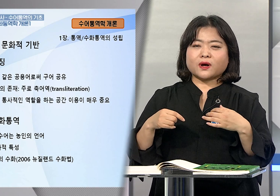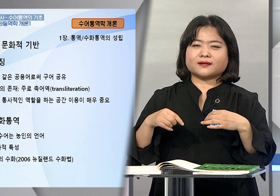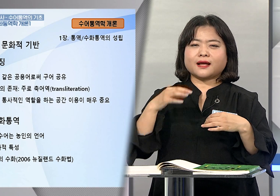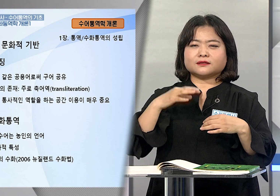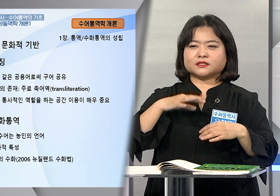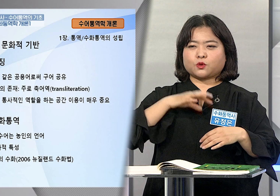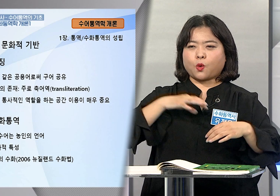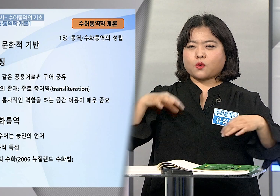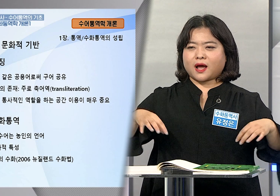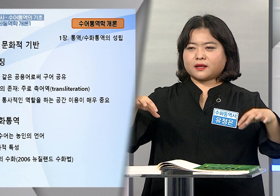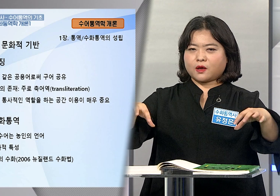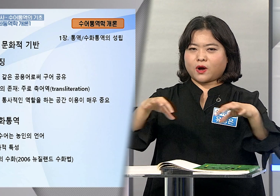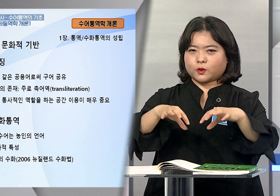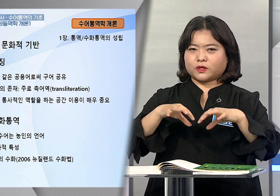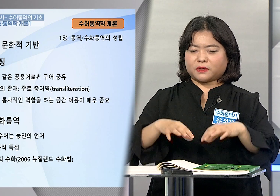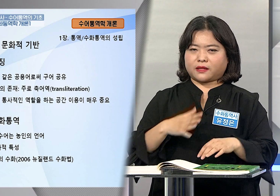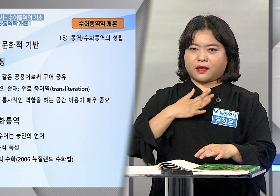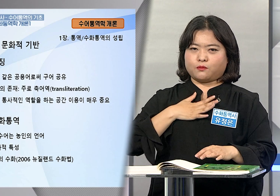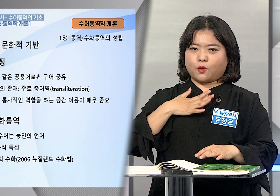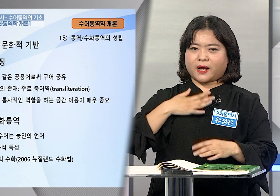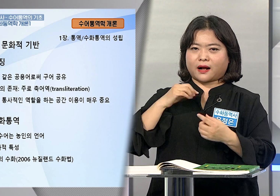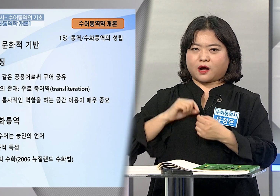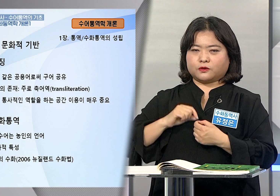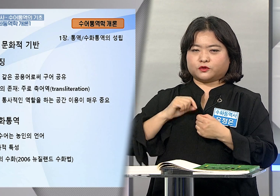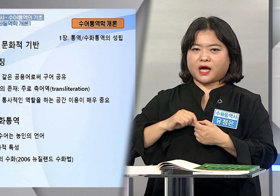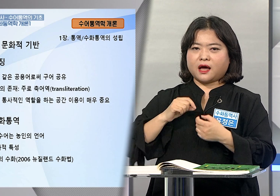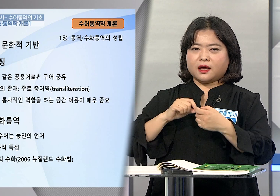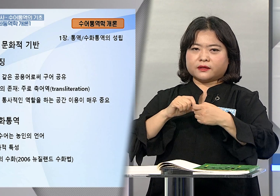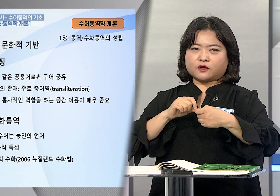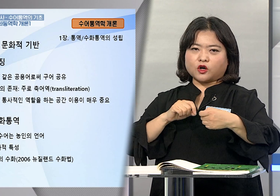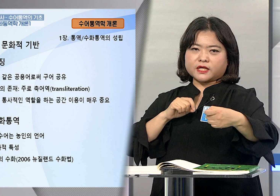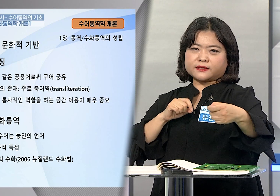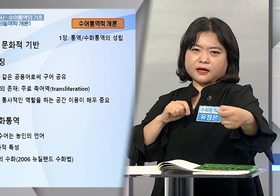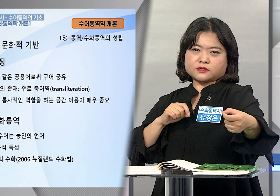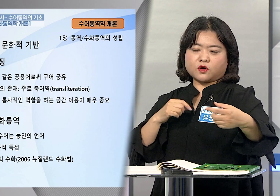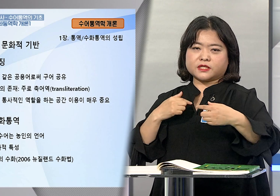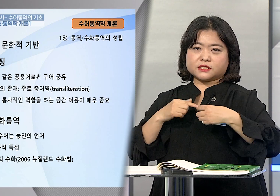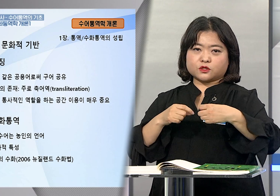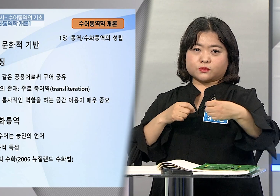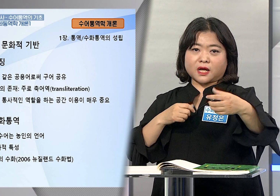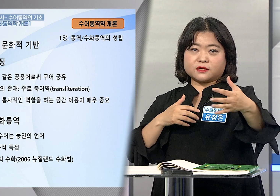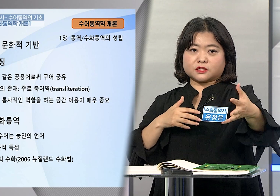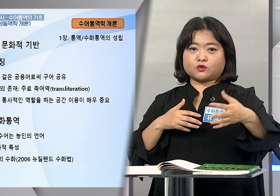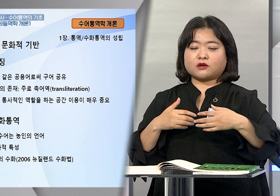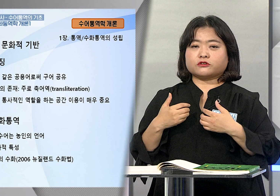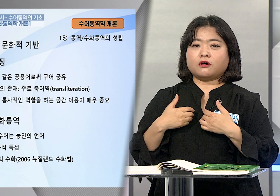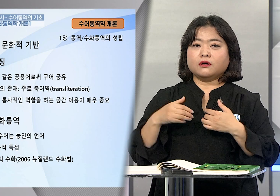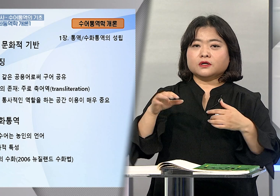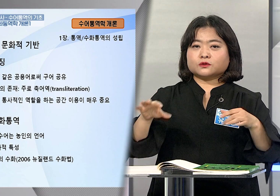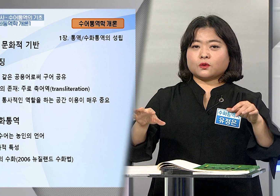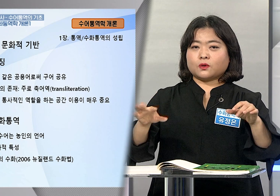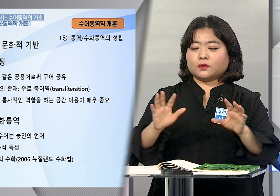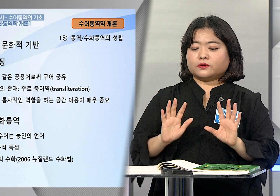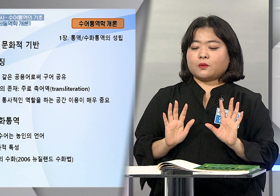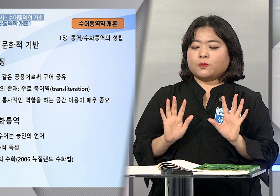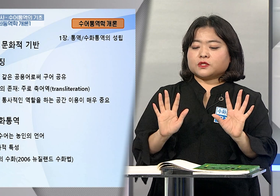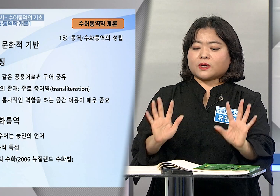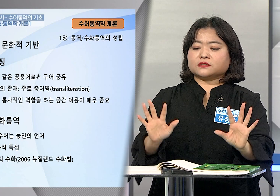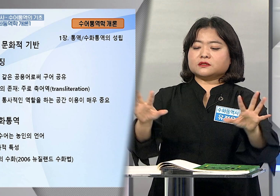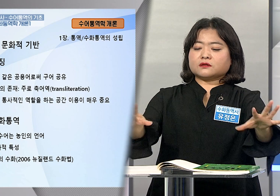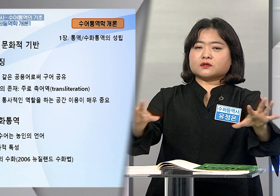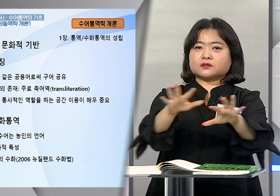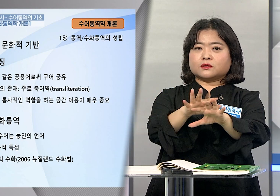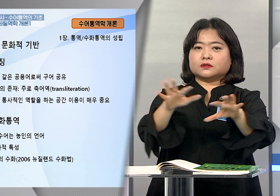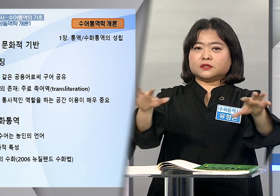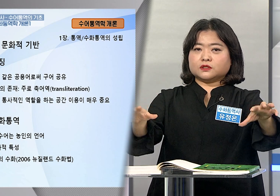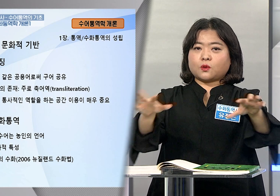문법적인 역할을 하는 것이 공간의 활용입니다. 내 몸에 가까우냐 거리에 따라서 인칭이 좀 달라지기도 하고요. 또 내 몸에서